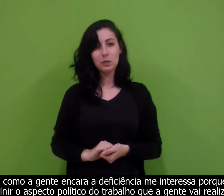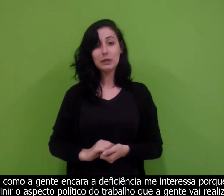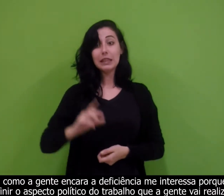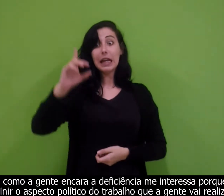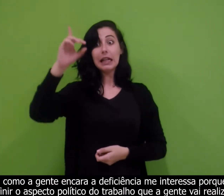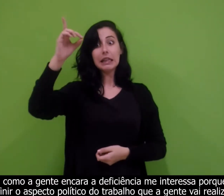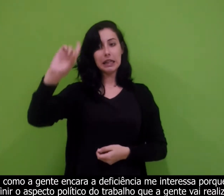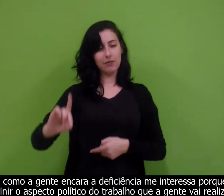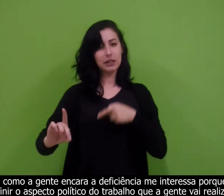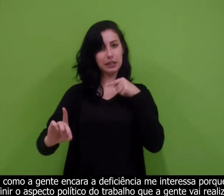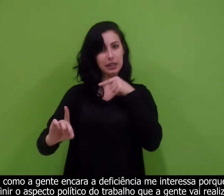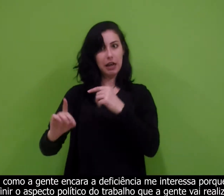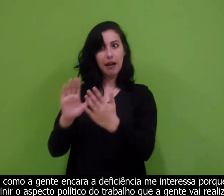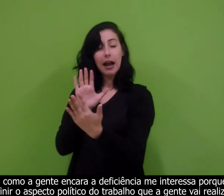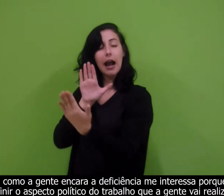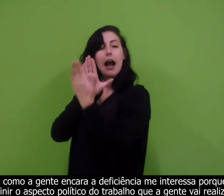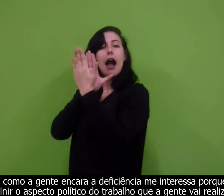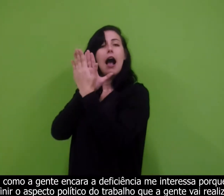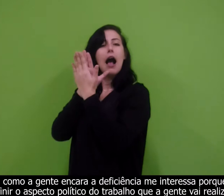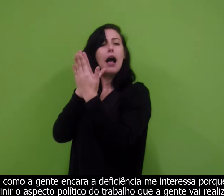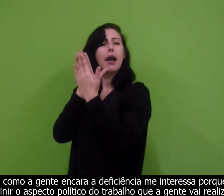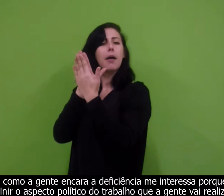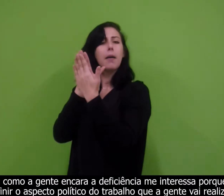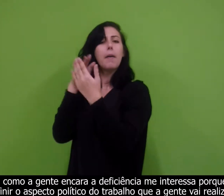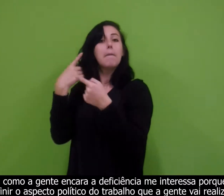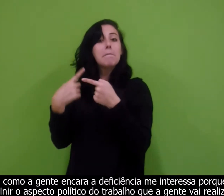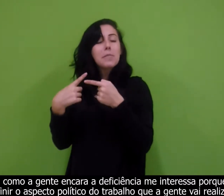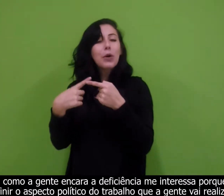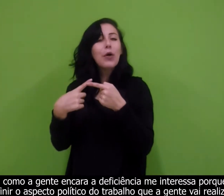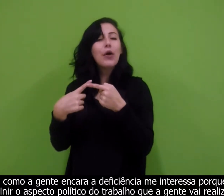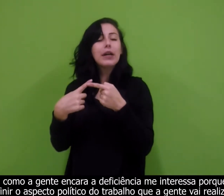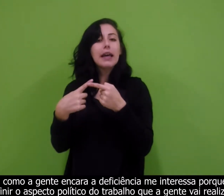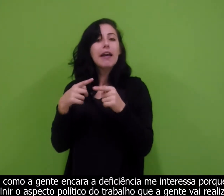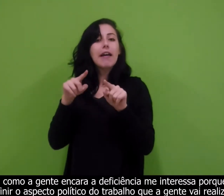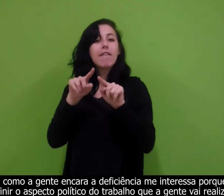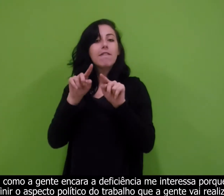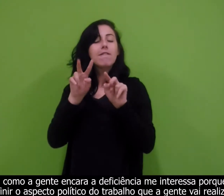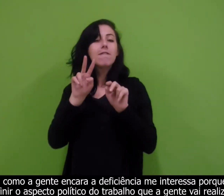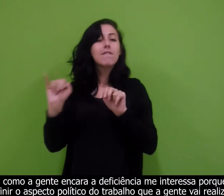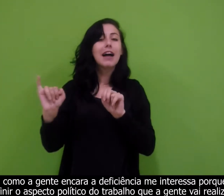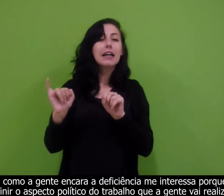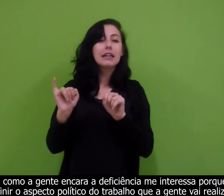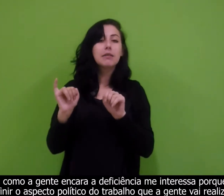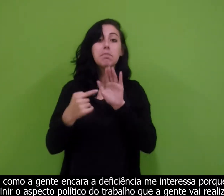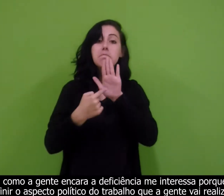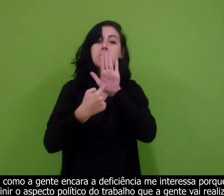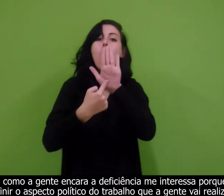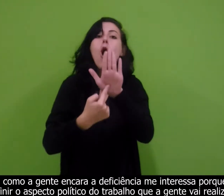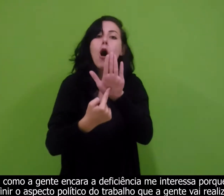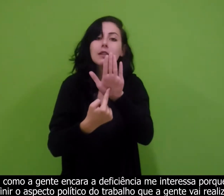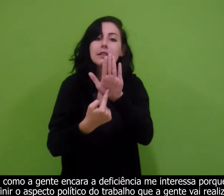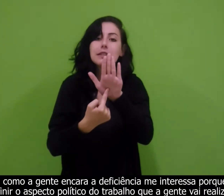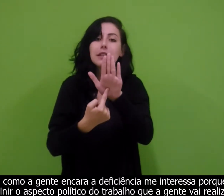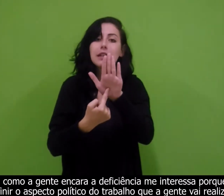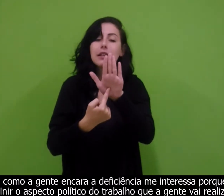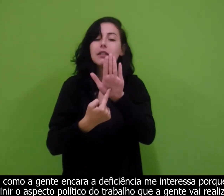gente encara a deficiência ela me interessa porque isso vai definir o aspecto político do trabalho que a gente vai